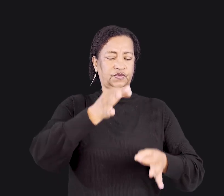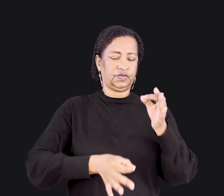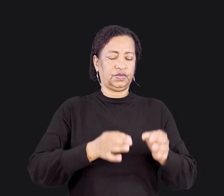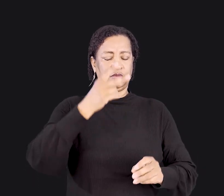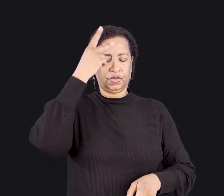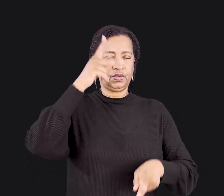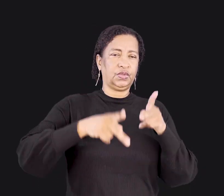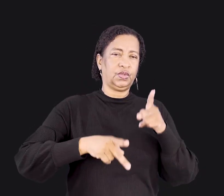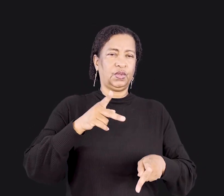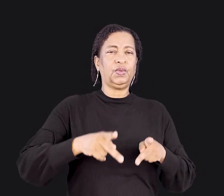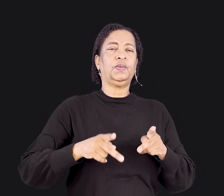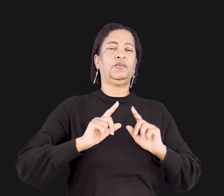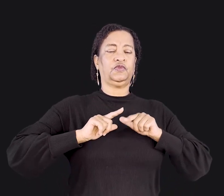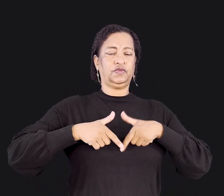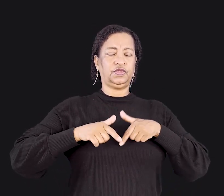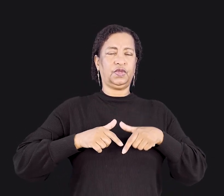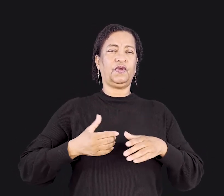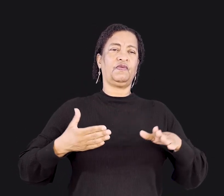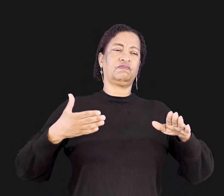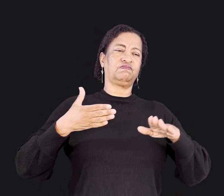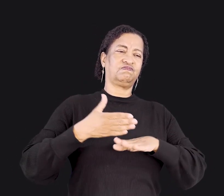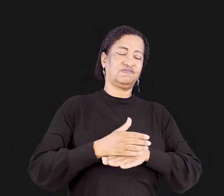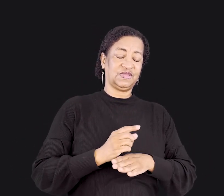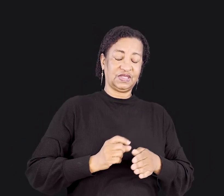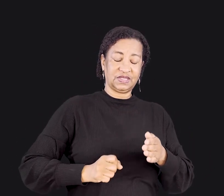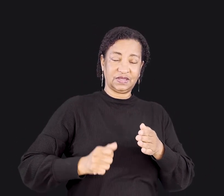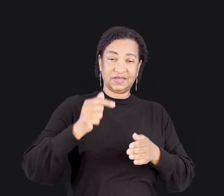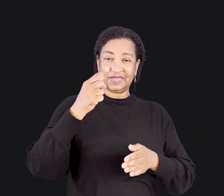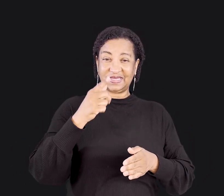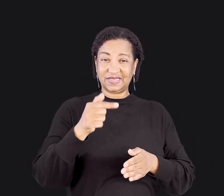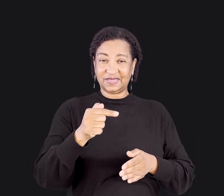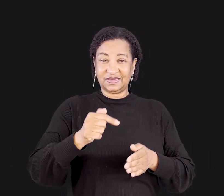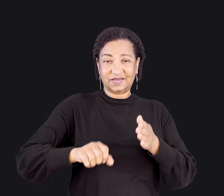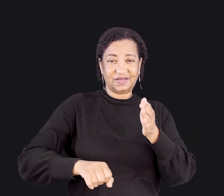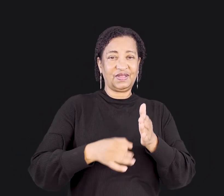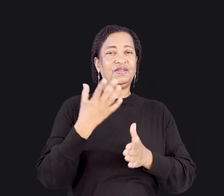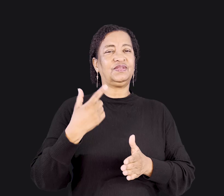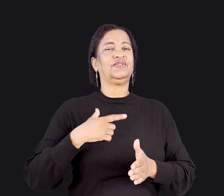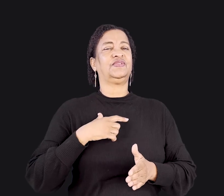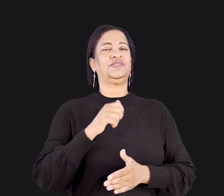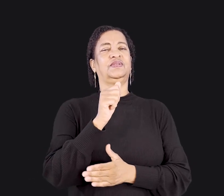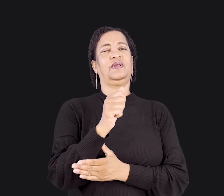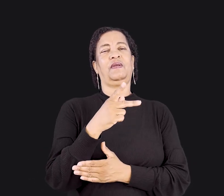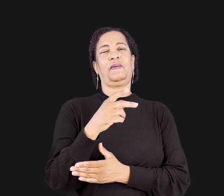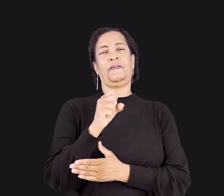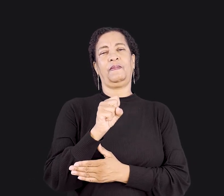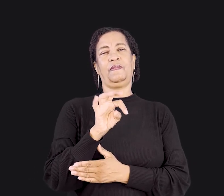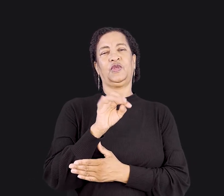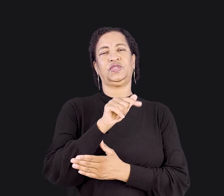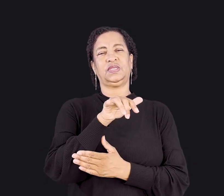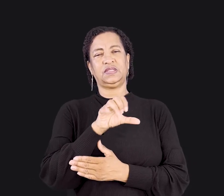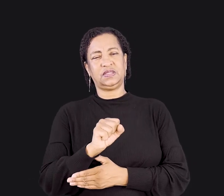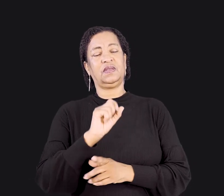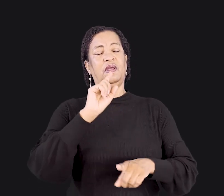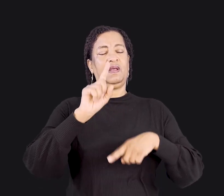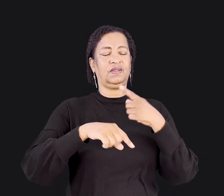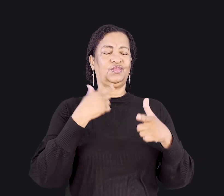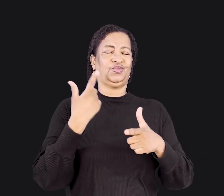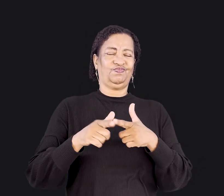passou 7 vezes por um ciclo de apostasia. Podemos também observar quais foram as terríveis consequências